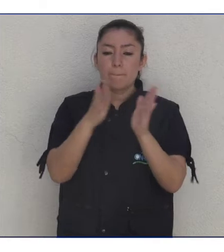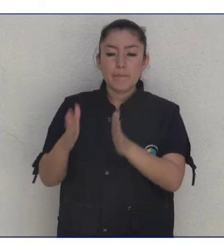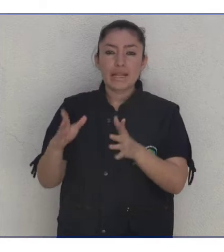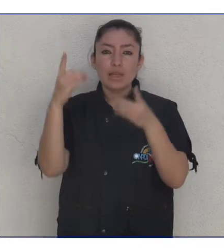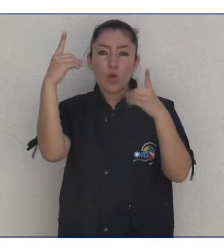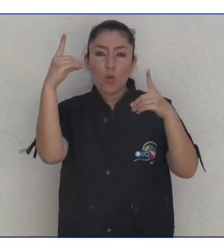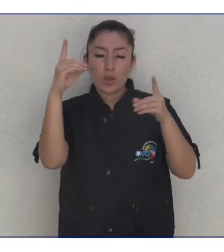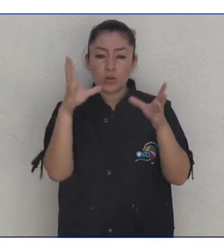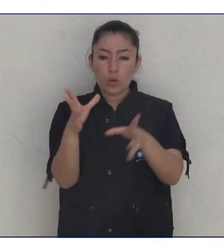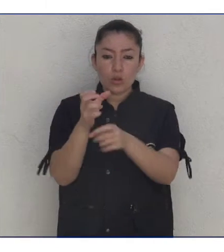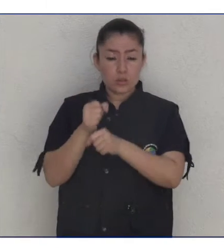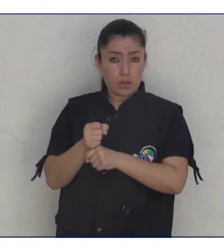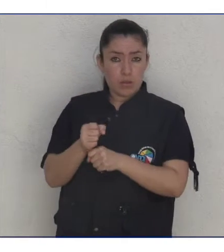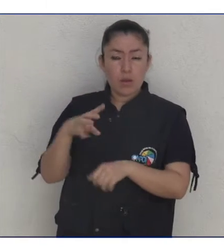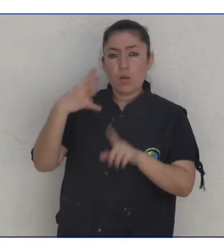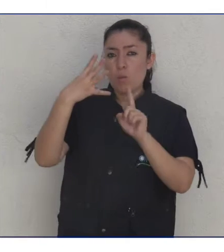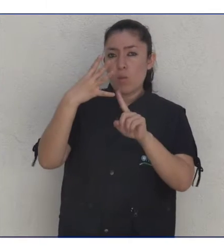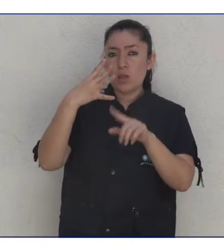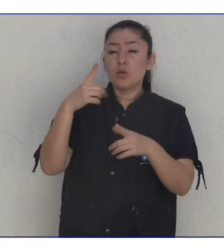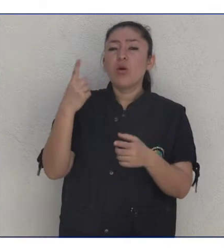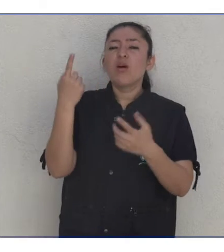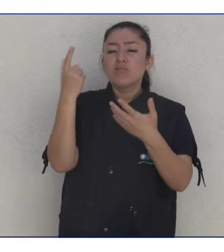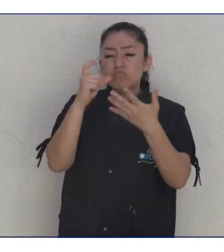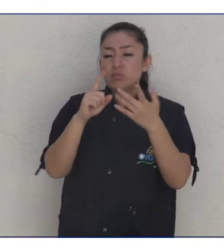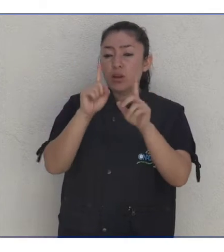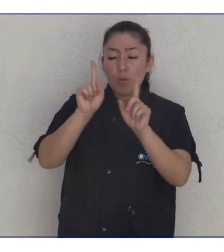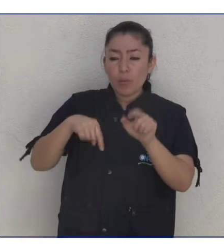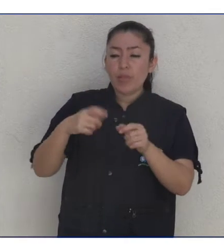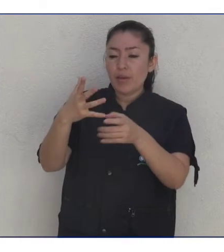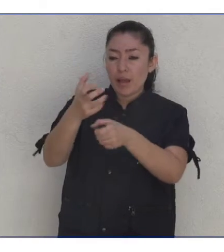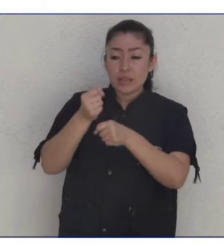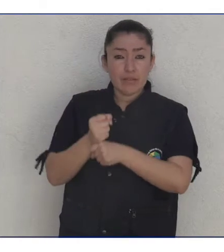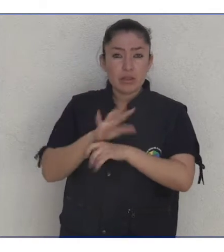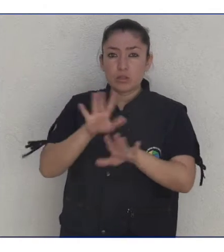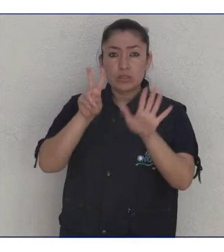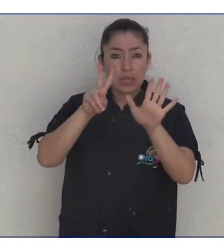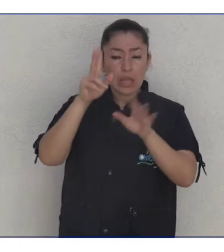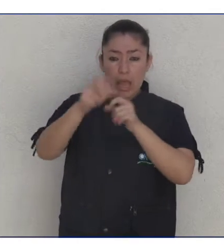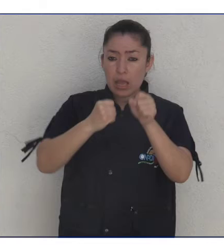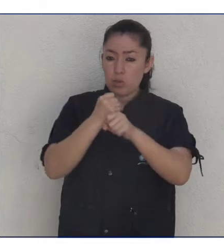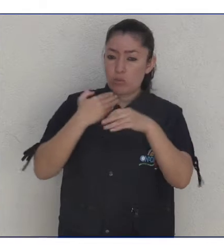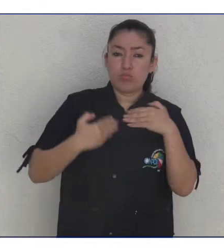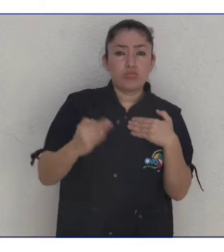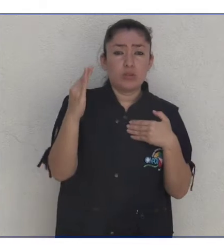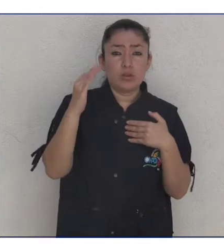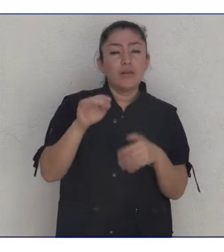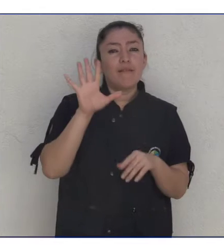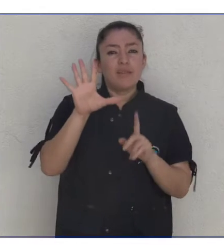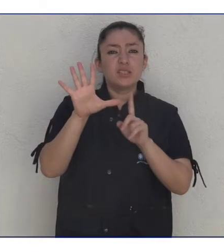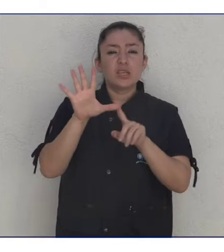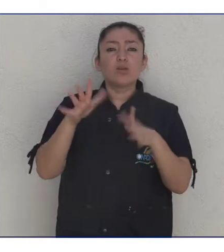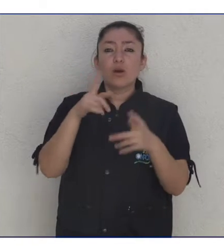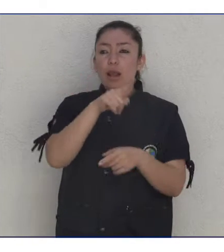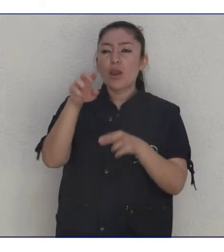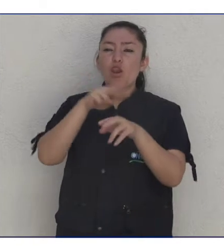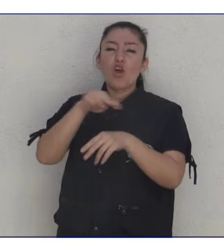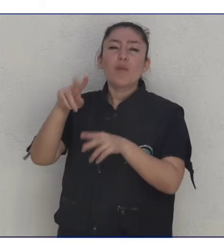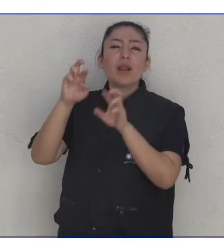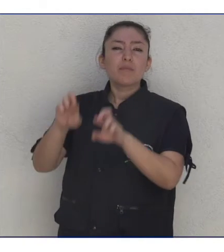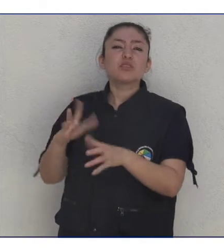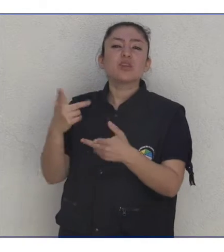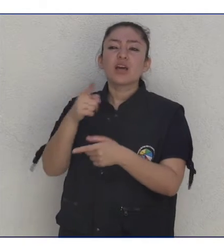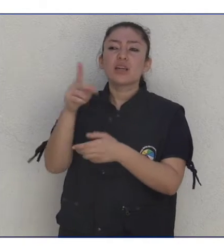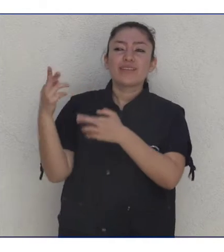que se reservan. 4. El plazo de reserva que no será de mayor de 7 años. Y 5. El nombre de la autoridad responsable de